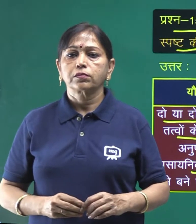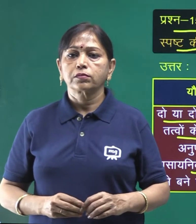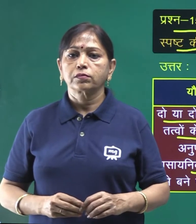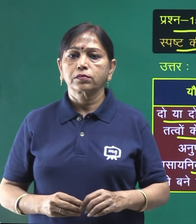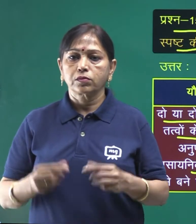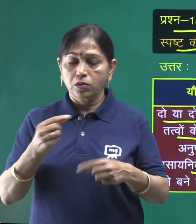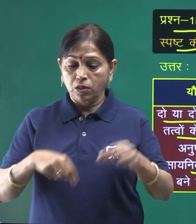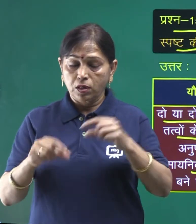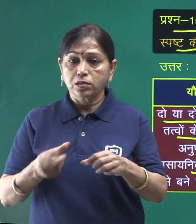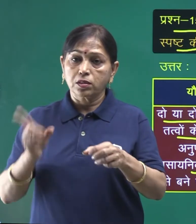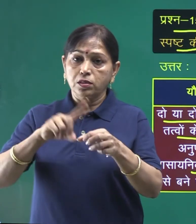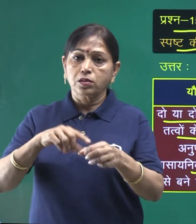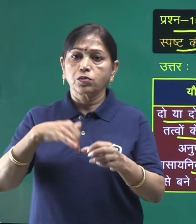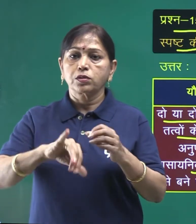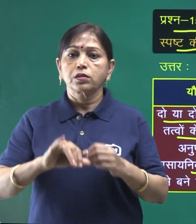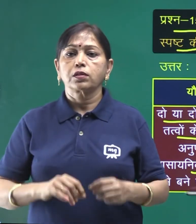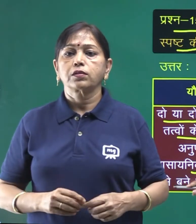रासायनिक संयोजन से